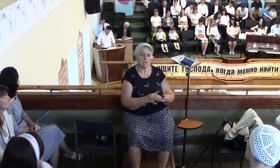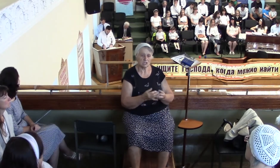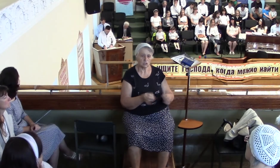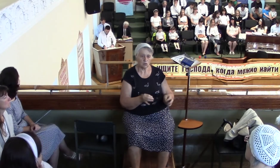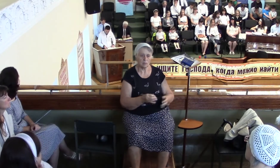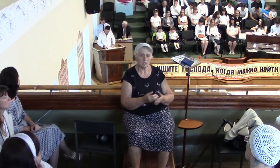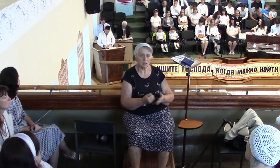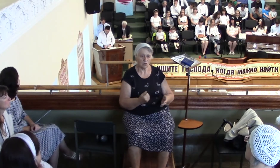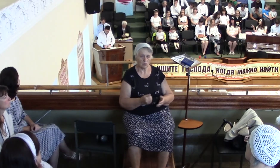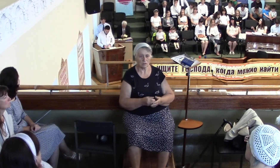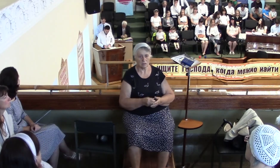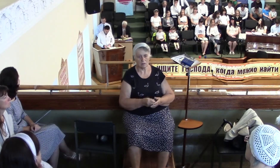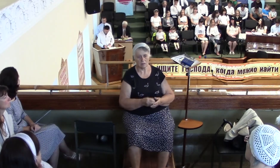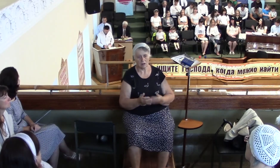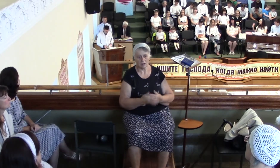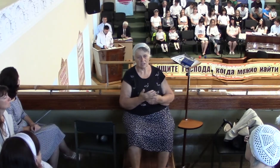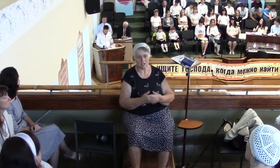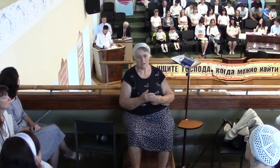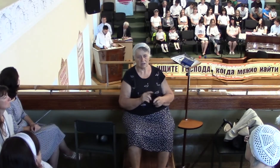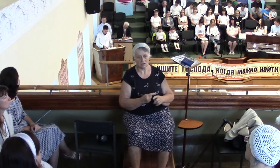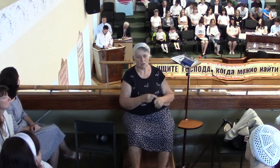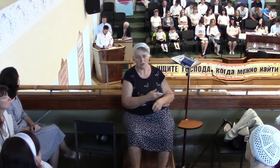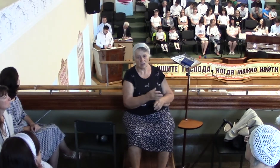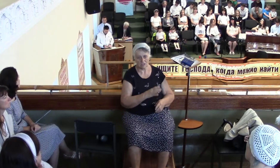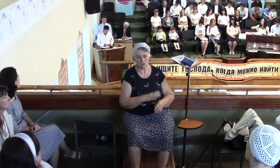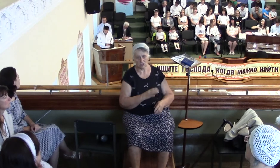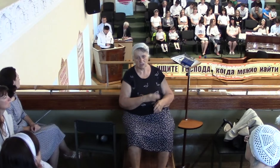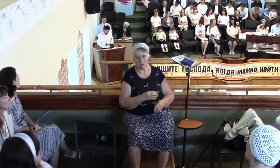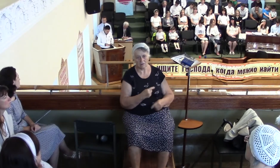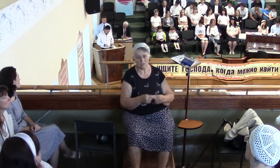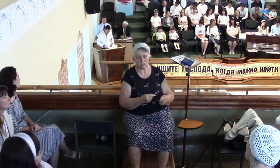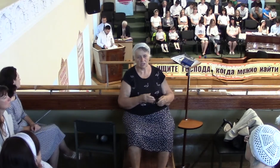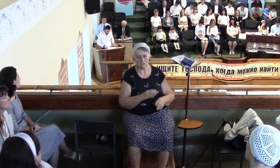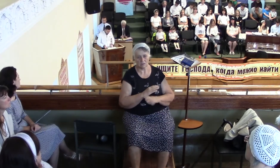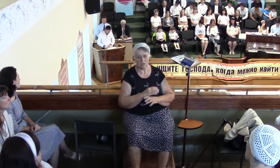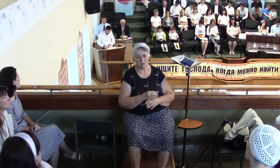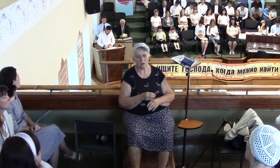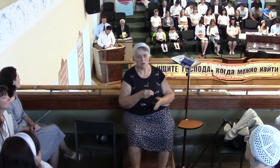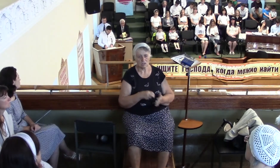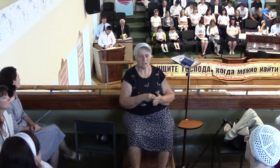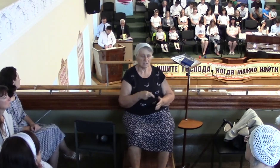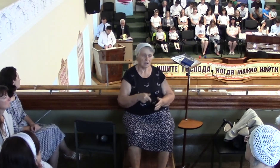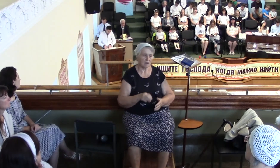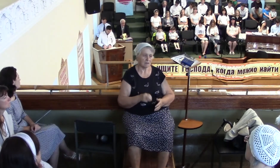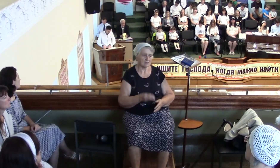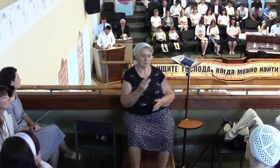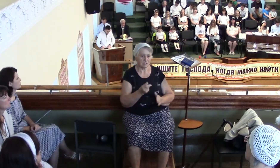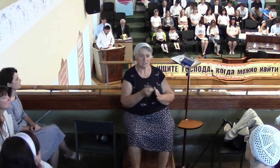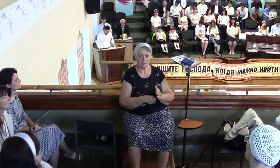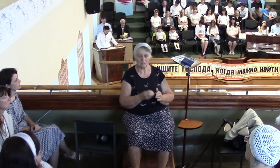от наказания, которое нас ожидало вечной смерти. Это послание к Галатам, 3 глава, 13